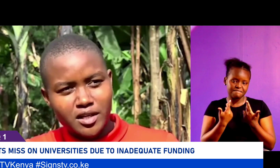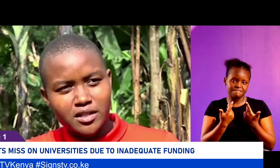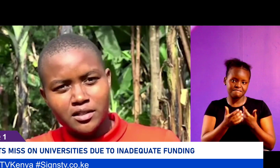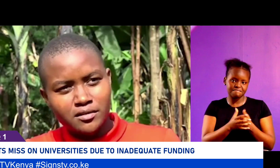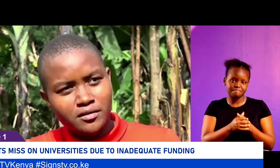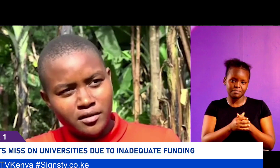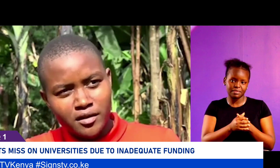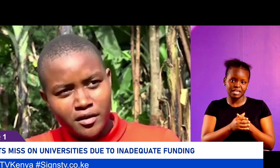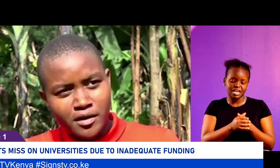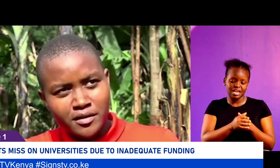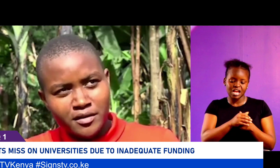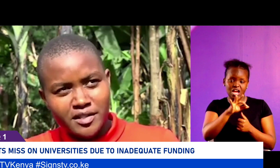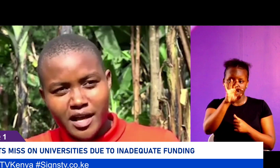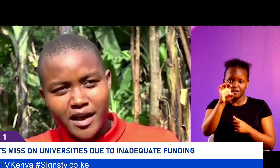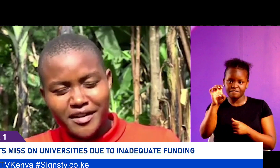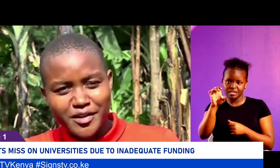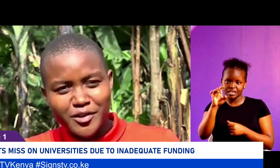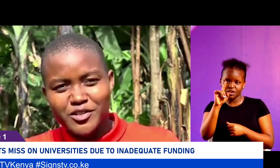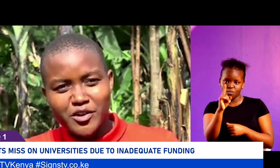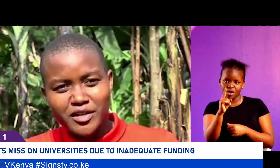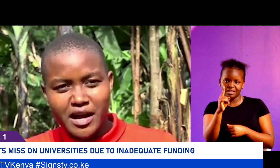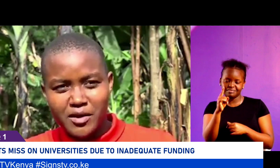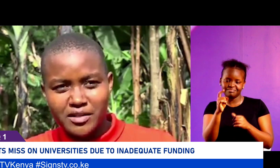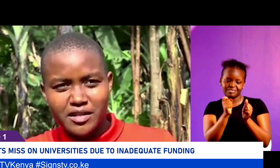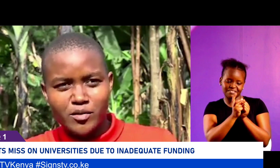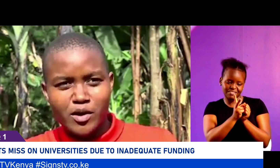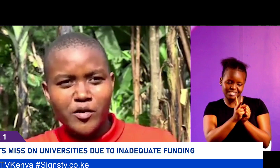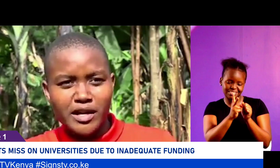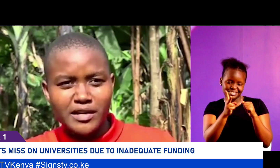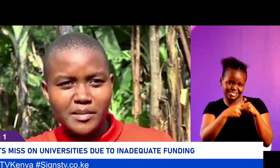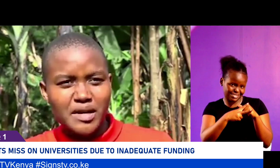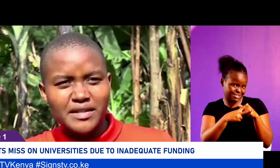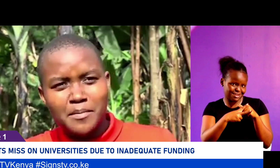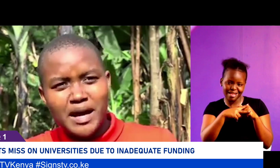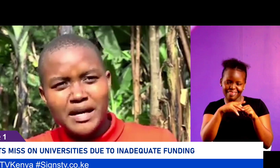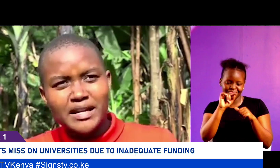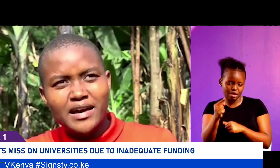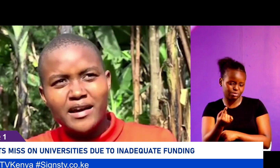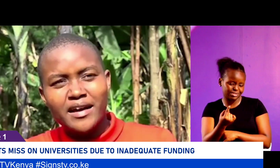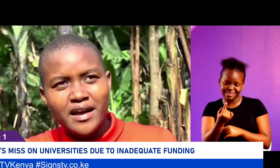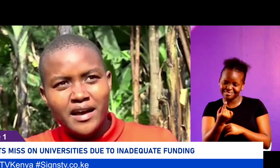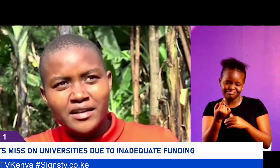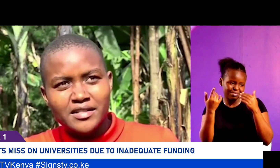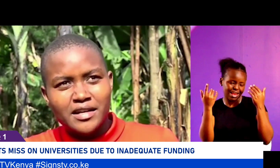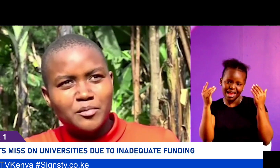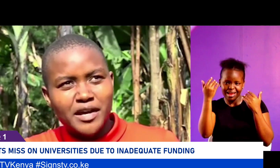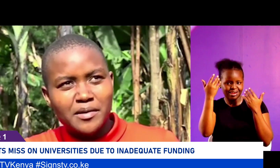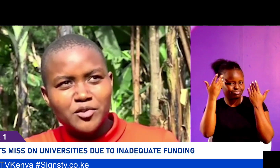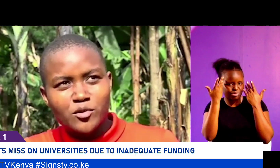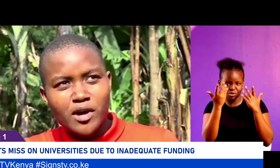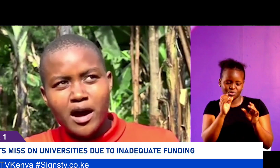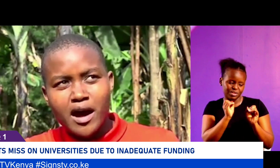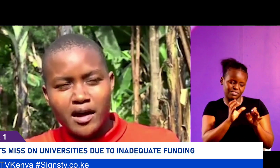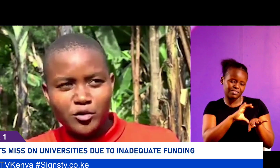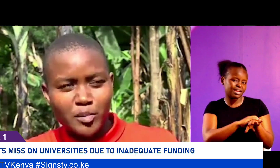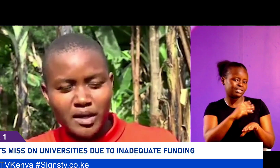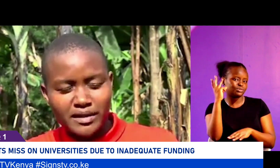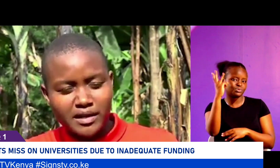117,000. Sasa hiyo sioni kama wazazi wangu wanaweza pata, maana sometimes huwa hatupati